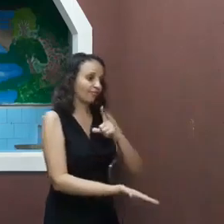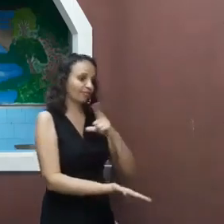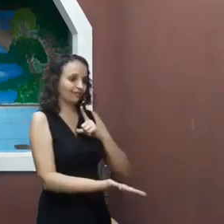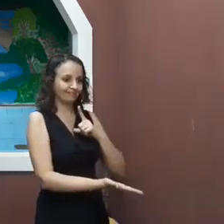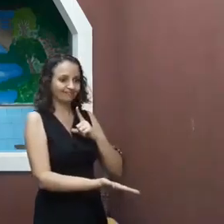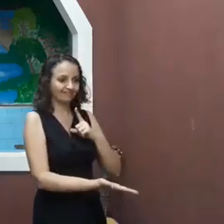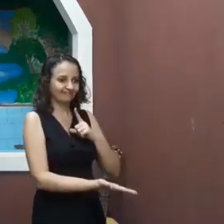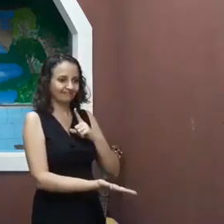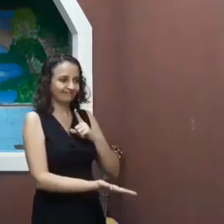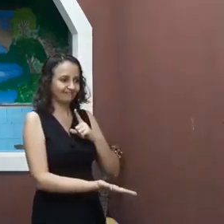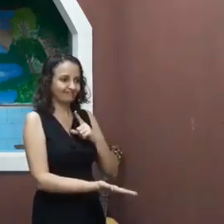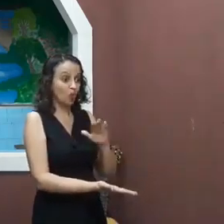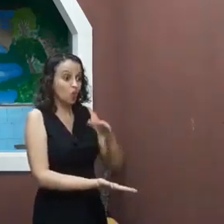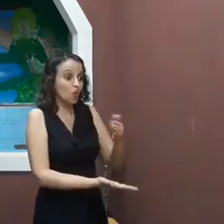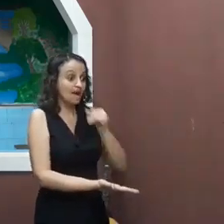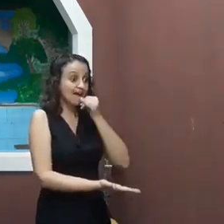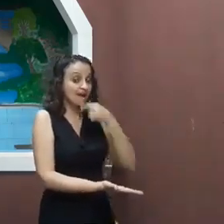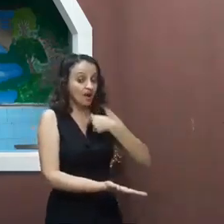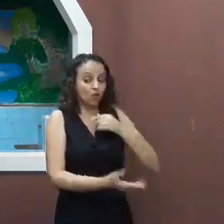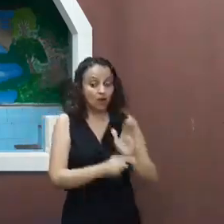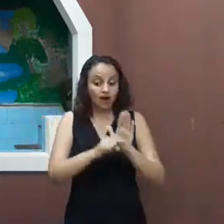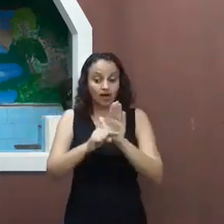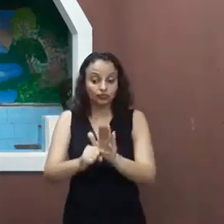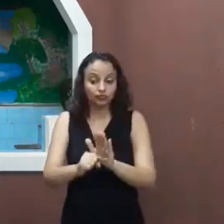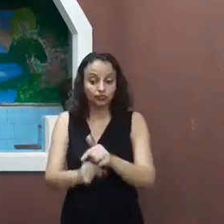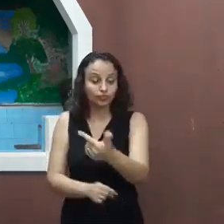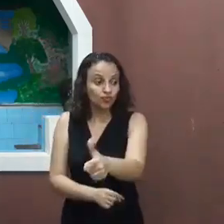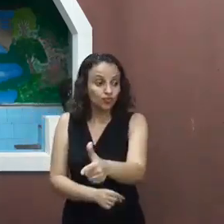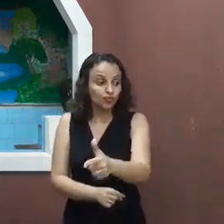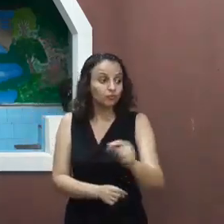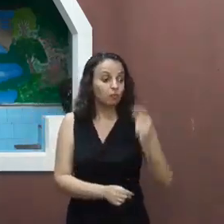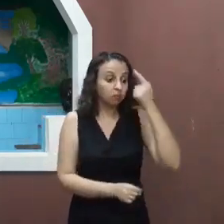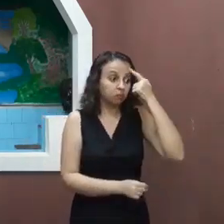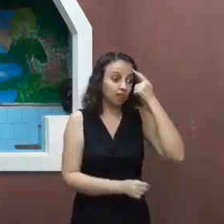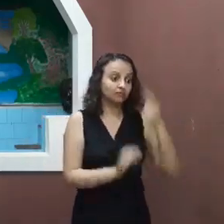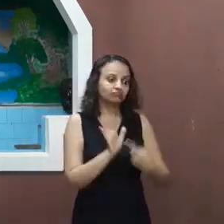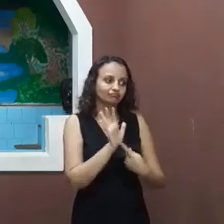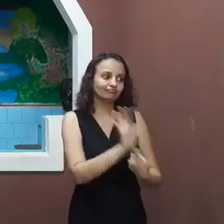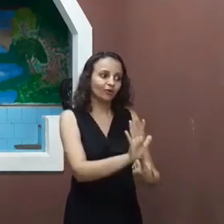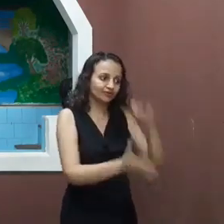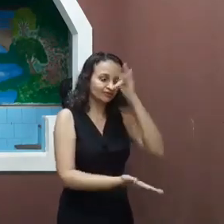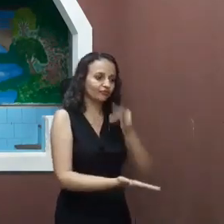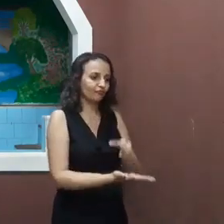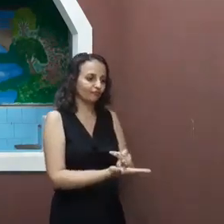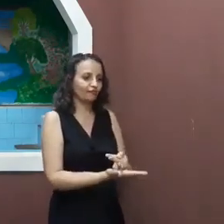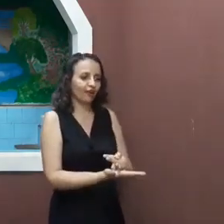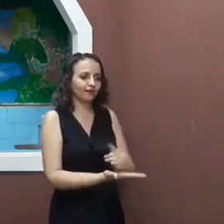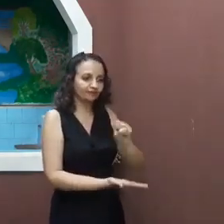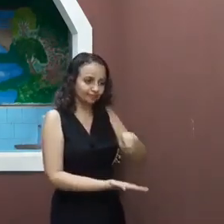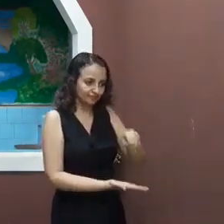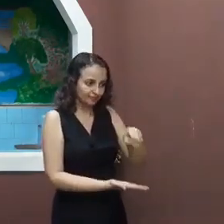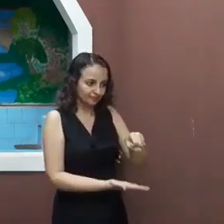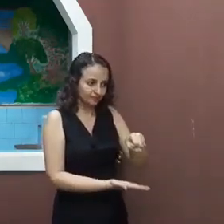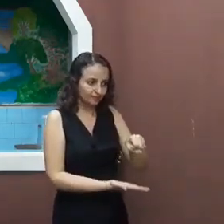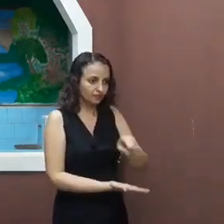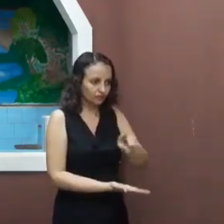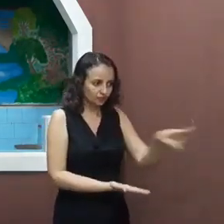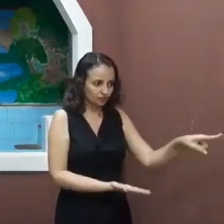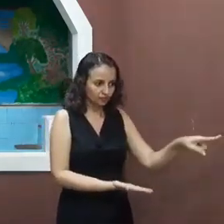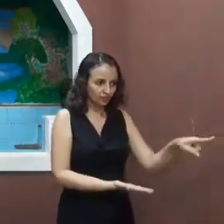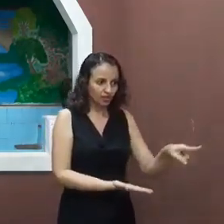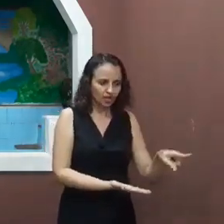Você foi destinado a ser uma pessoa de fé, e com as obras